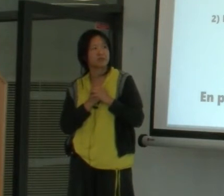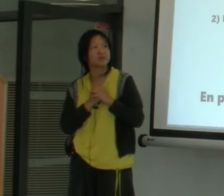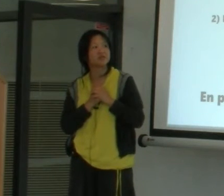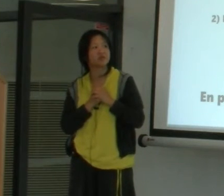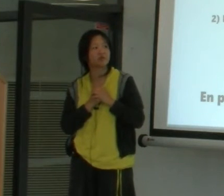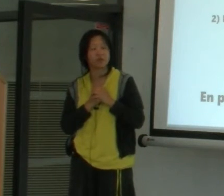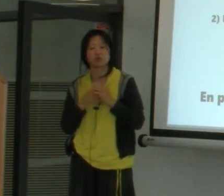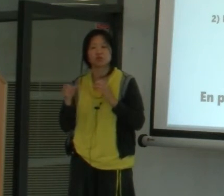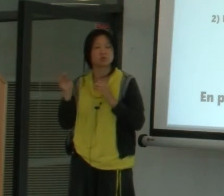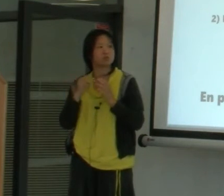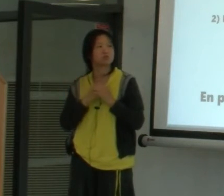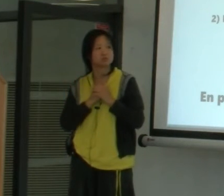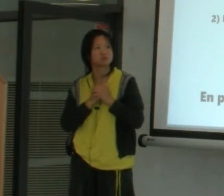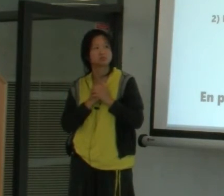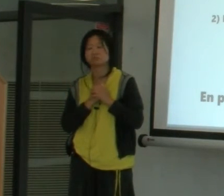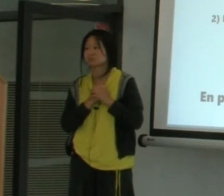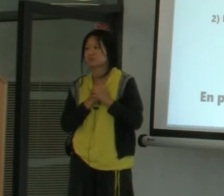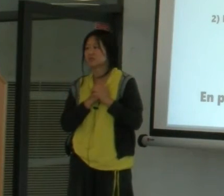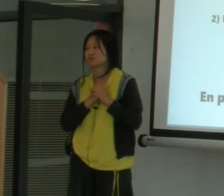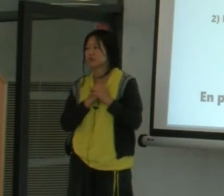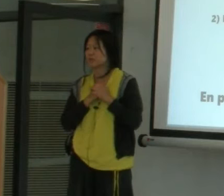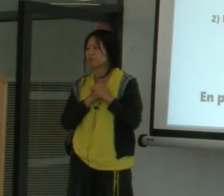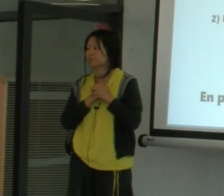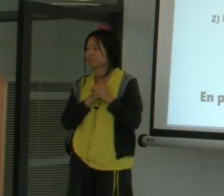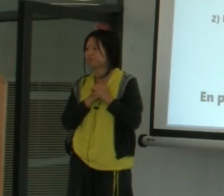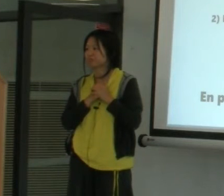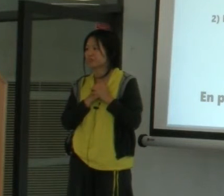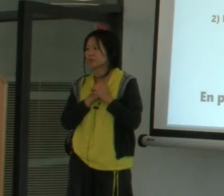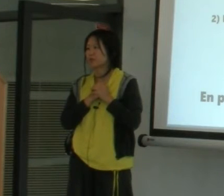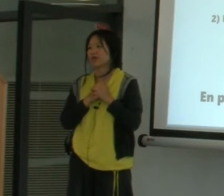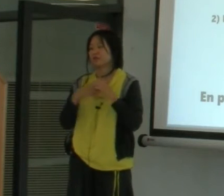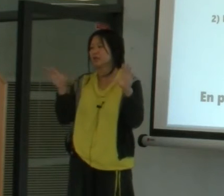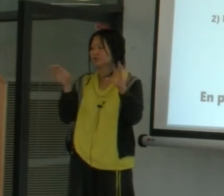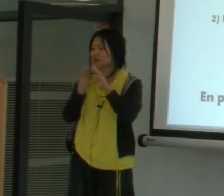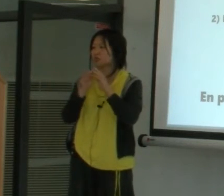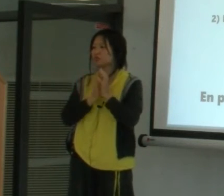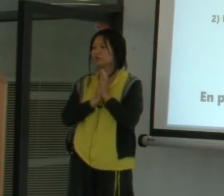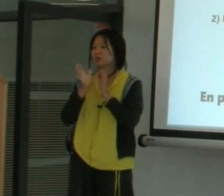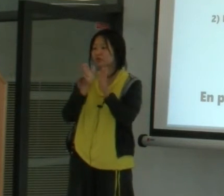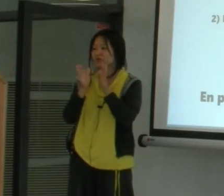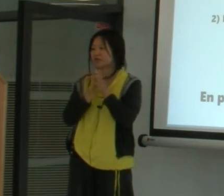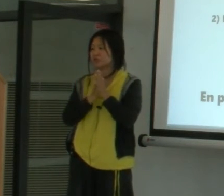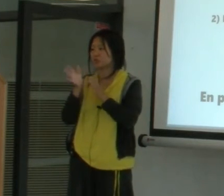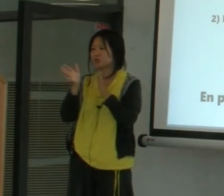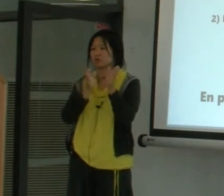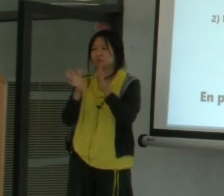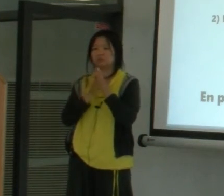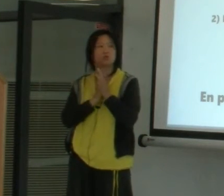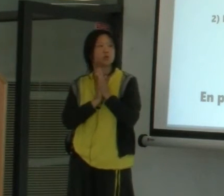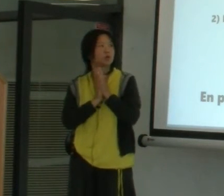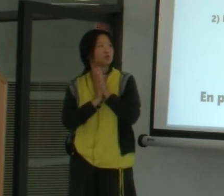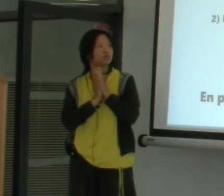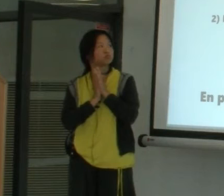Il y a un éditeur, voilà, de... Ça vous dit rien? Bref, il est en train de le bidouiller, en fait,